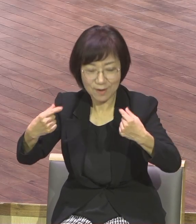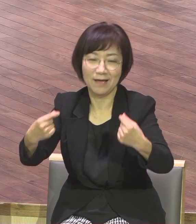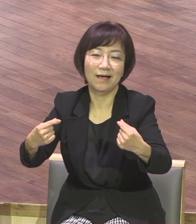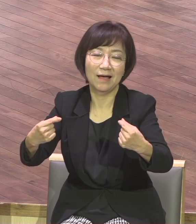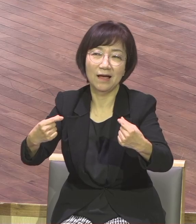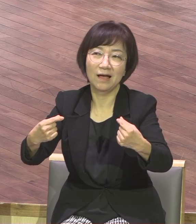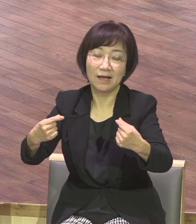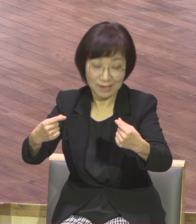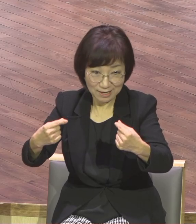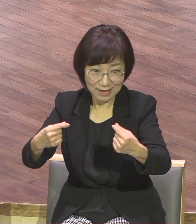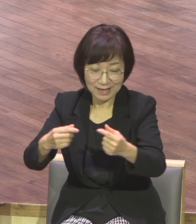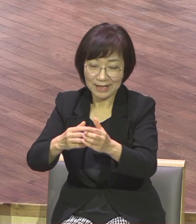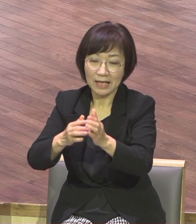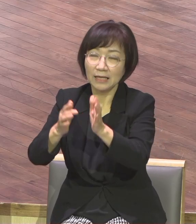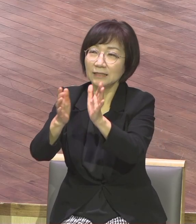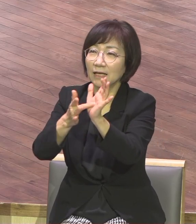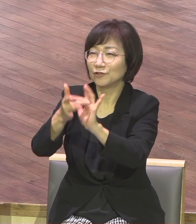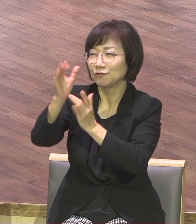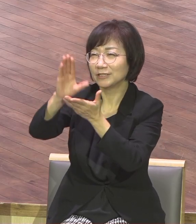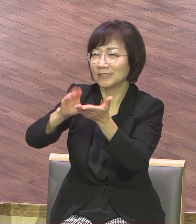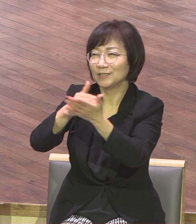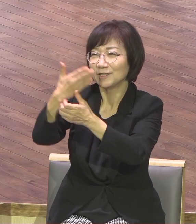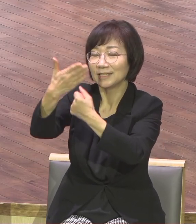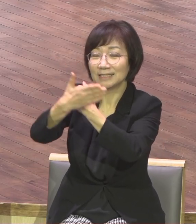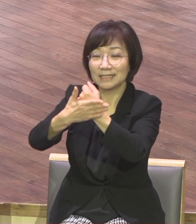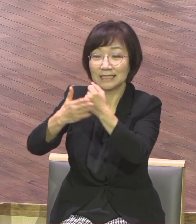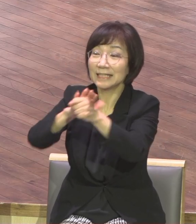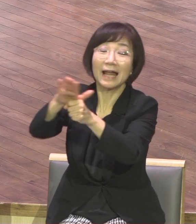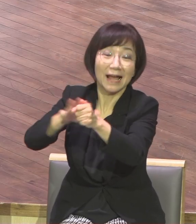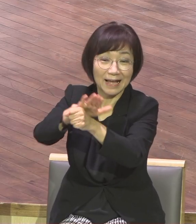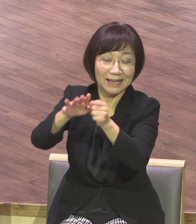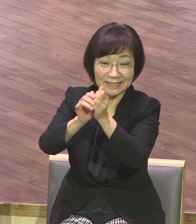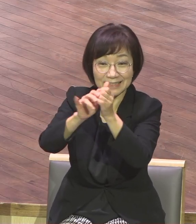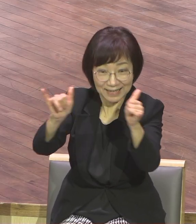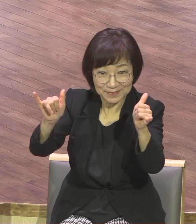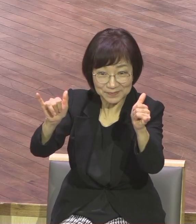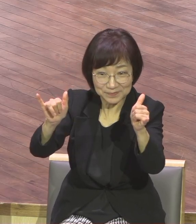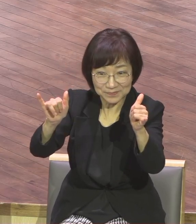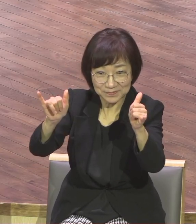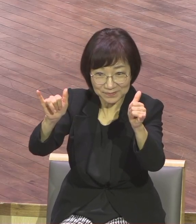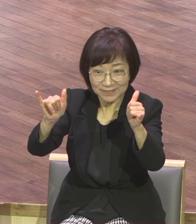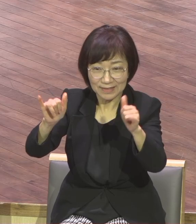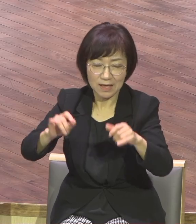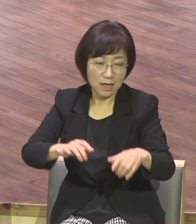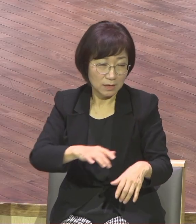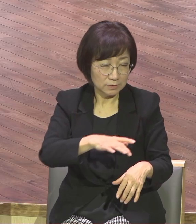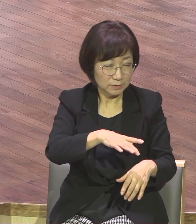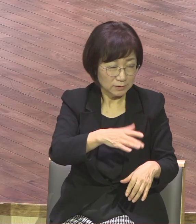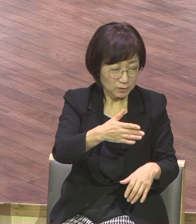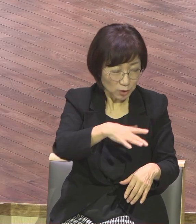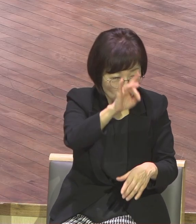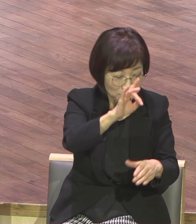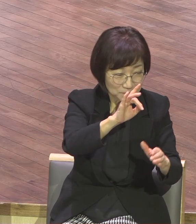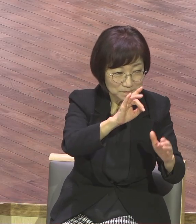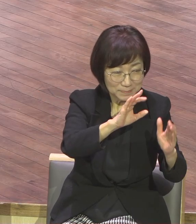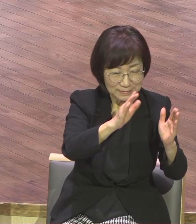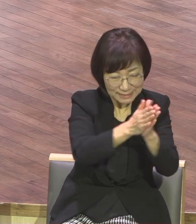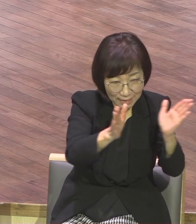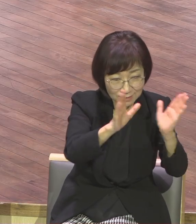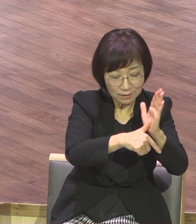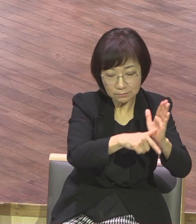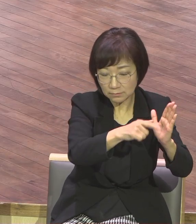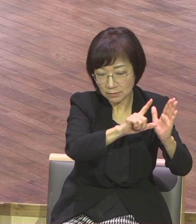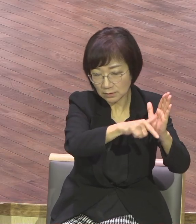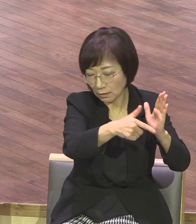예수 그리스도를 변함없이 사랑하는 자, 처음이나 나중이나 변함없이 주의 일에